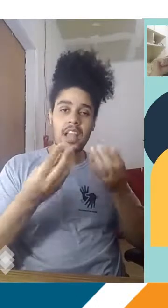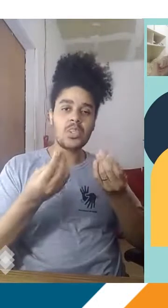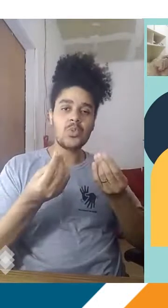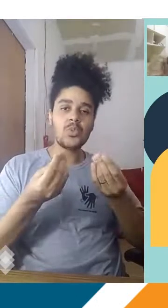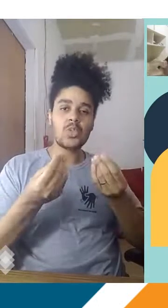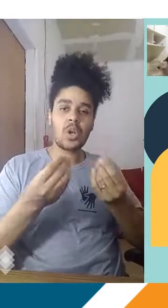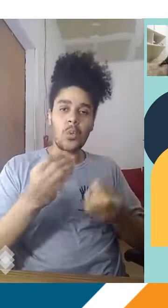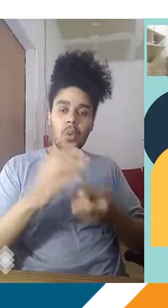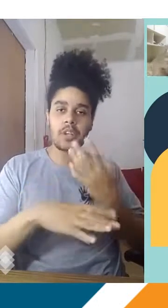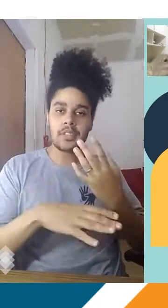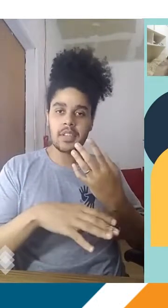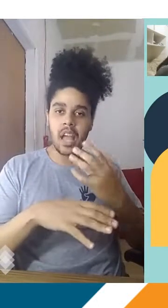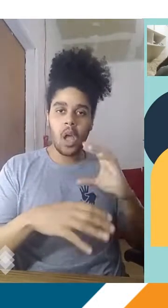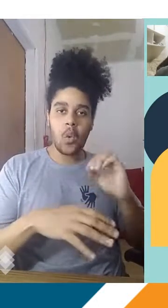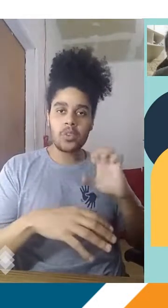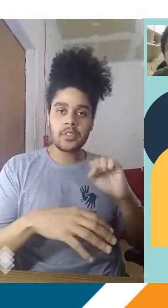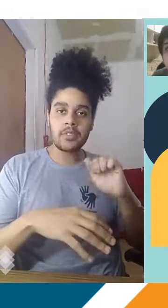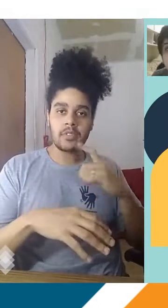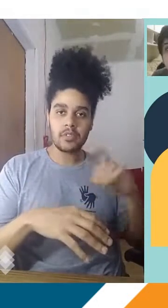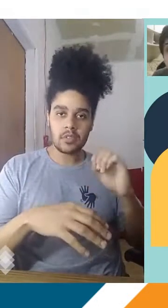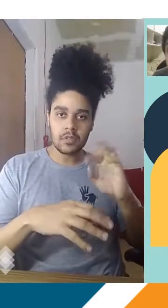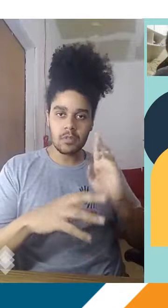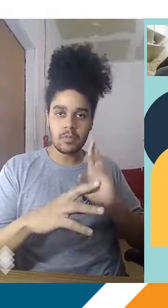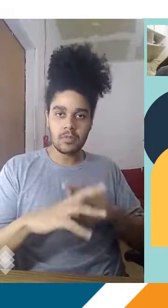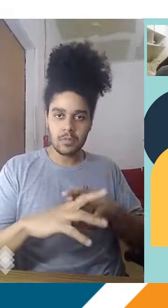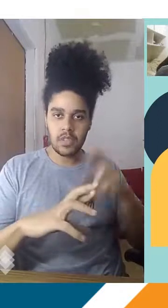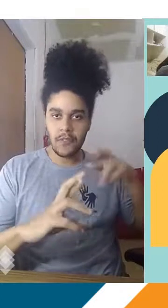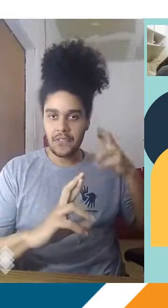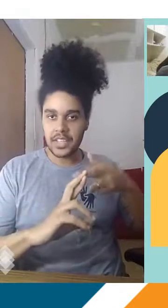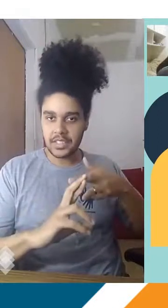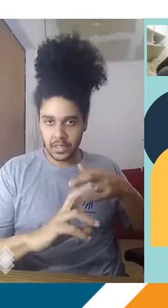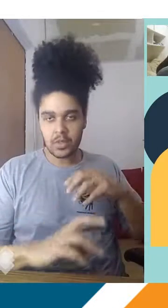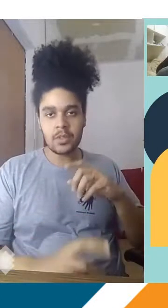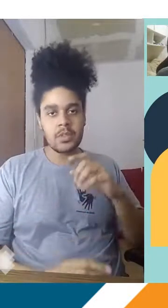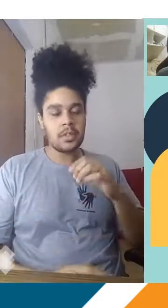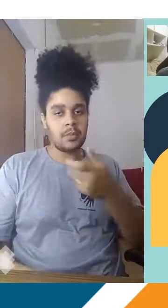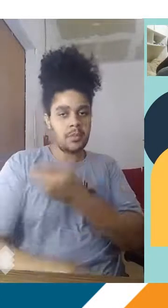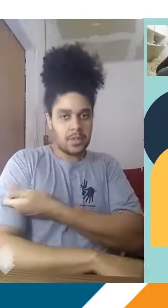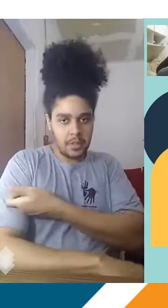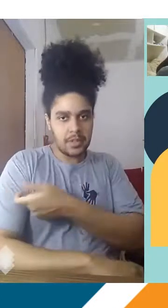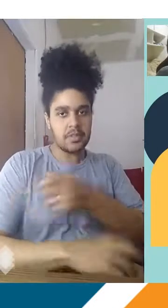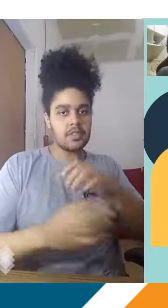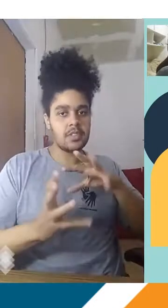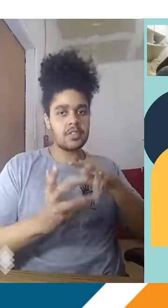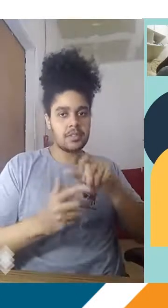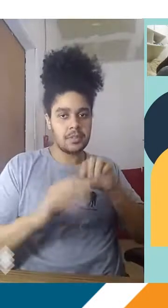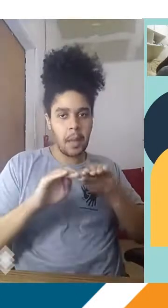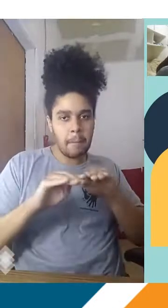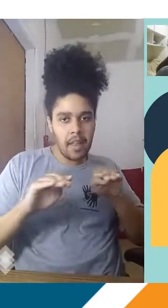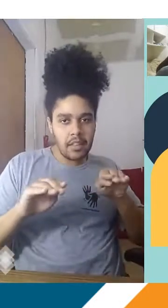Essa é uma forma sutil de produzir coesão referencial. Movimentos recentes, como os antivacinas